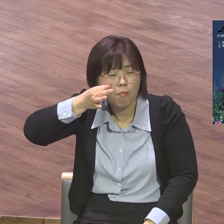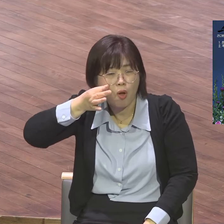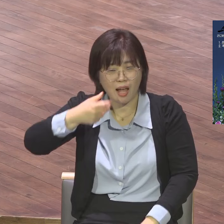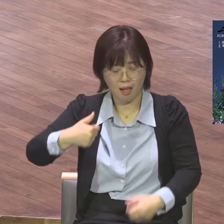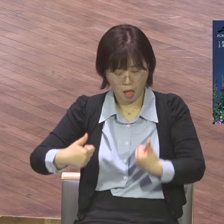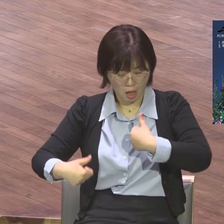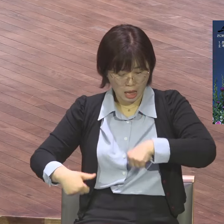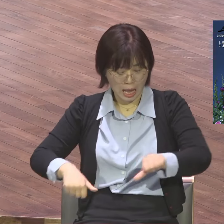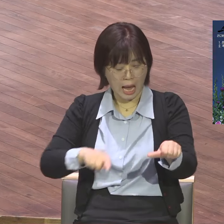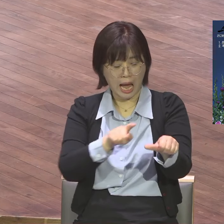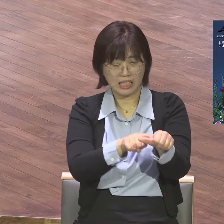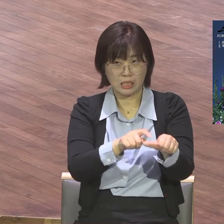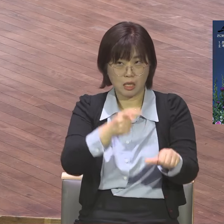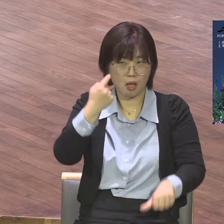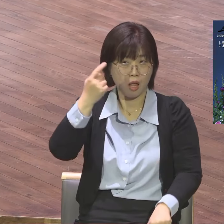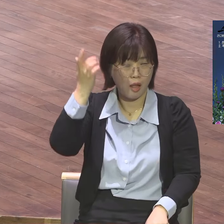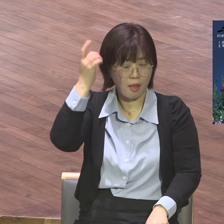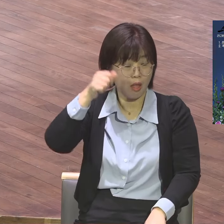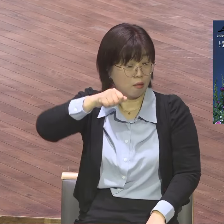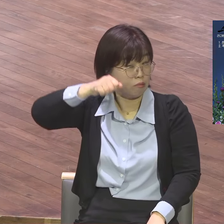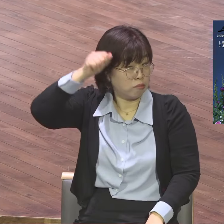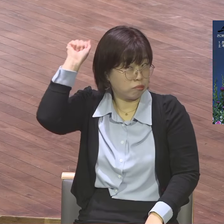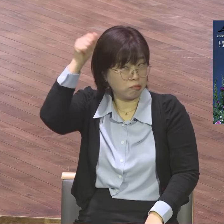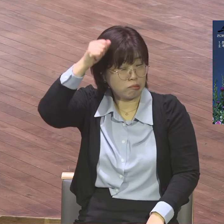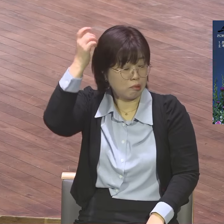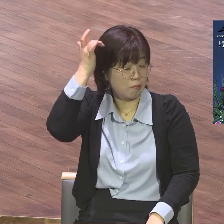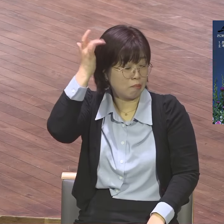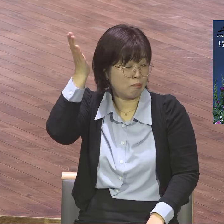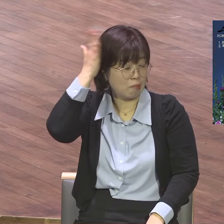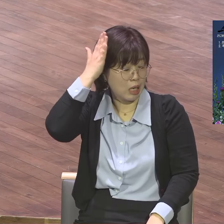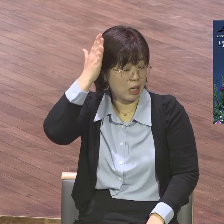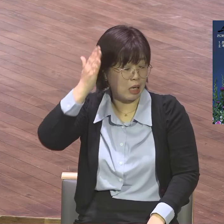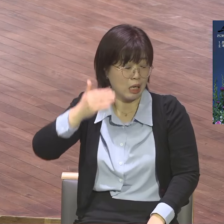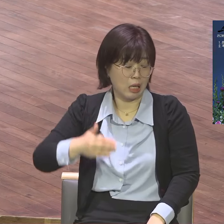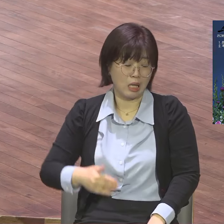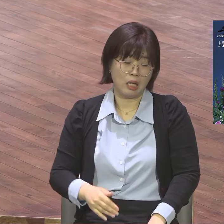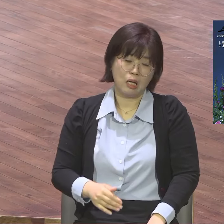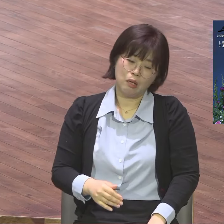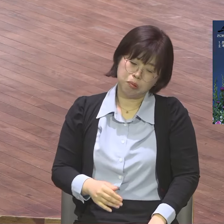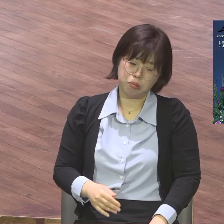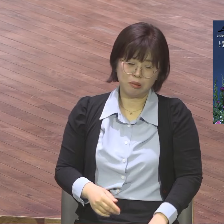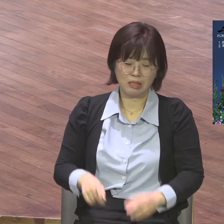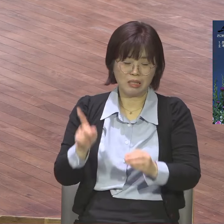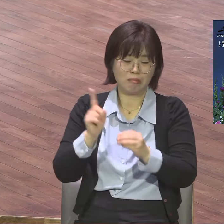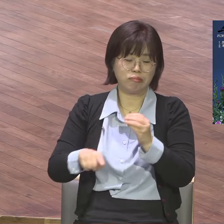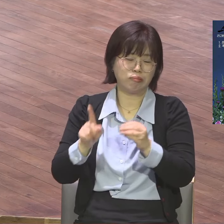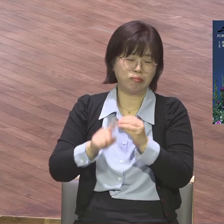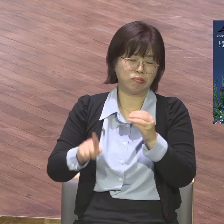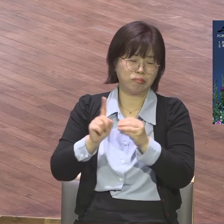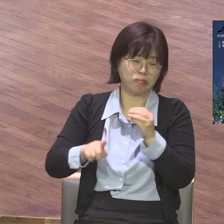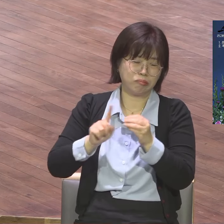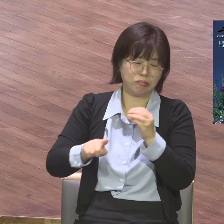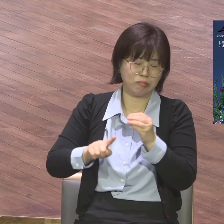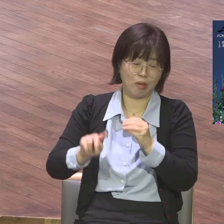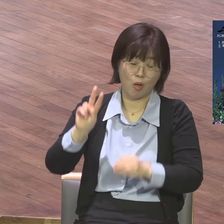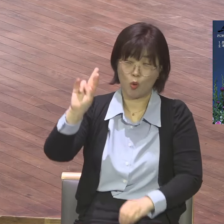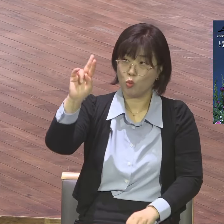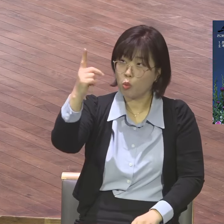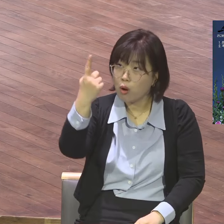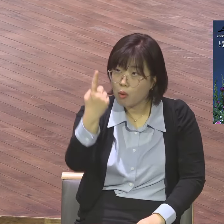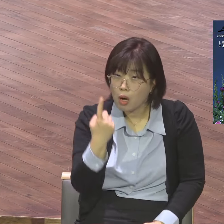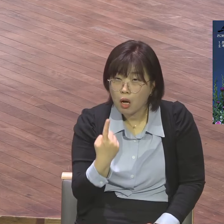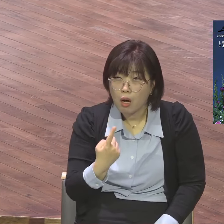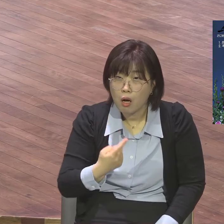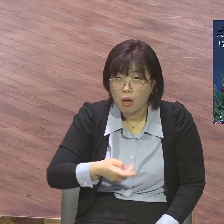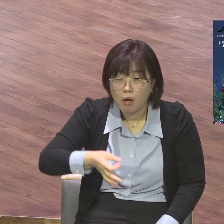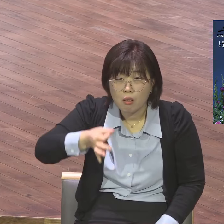중이 돼 갖고 돌아왔는데 그 아버지 엄마가 통곡하며 울며 그러면서도 불구하고